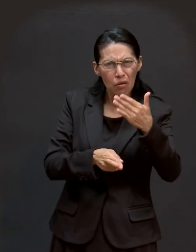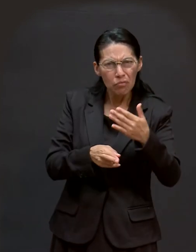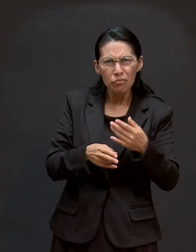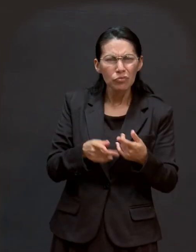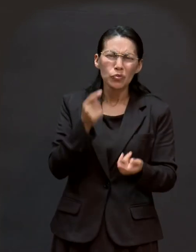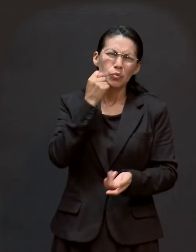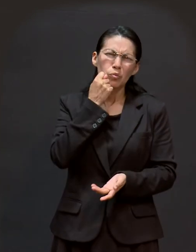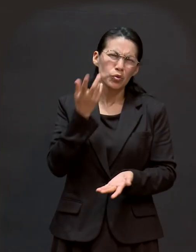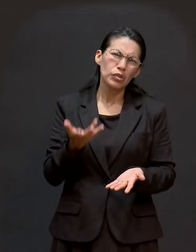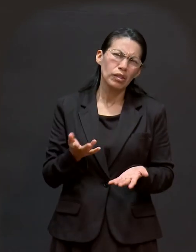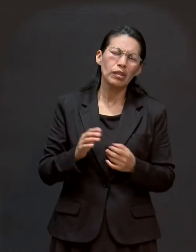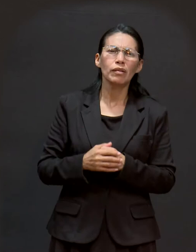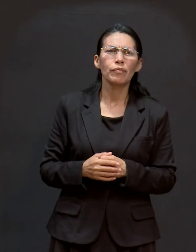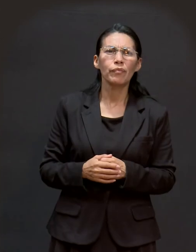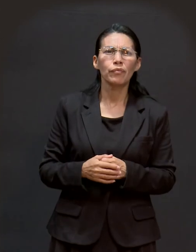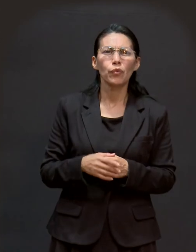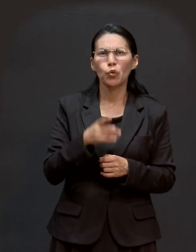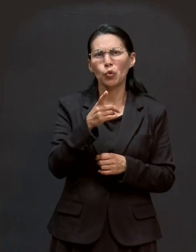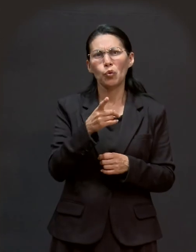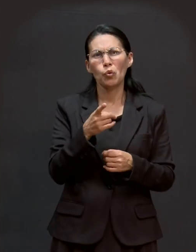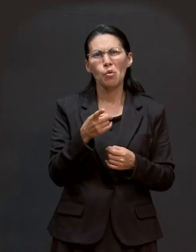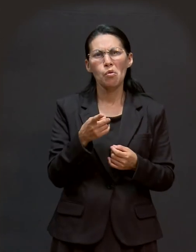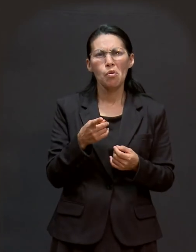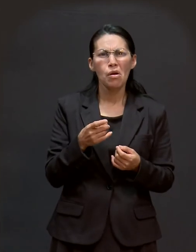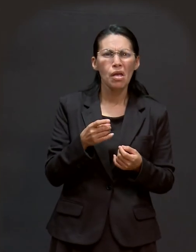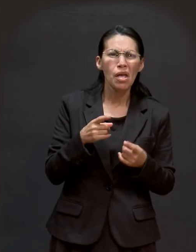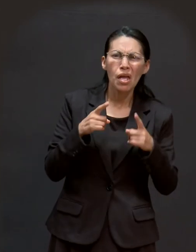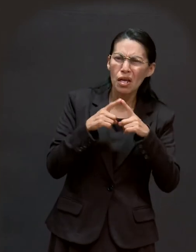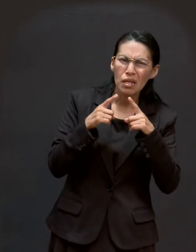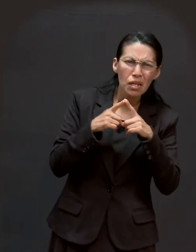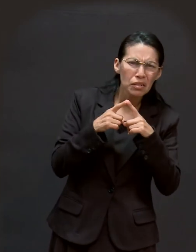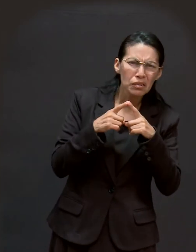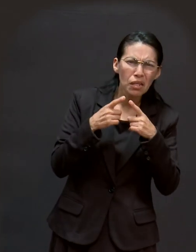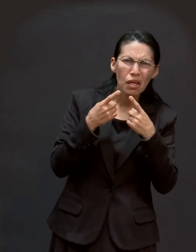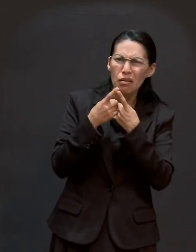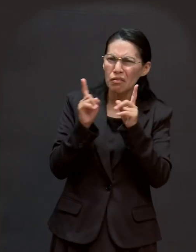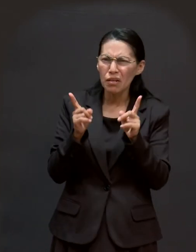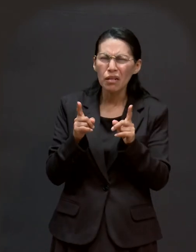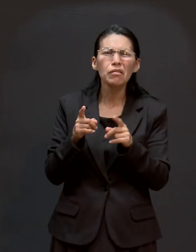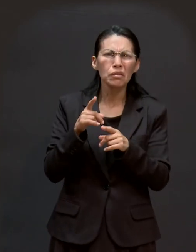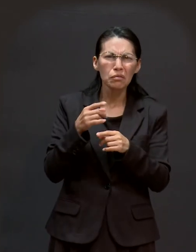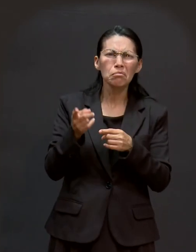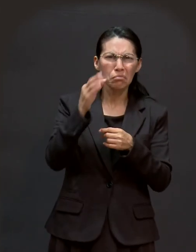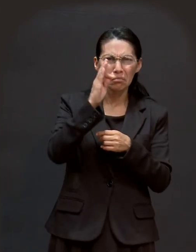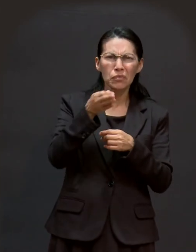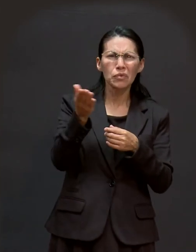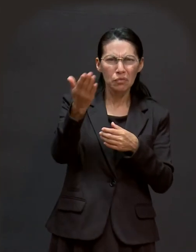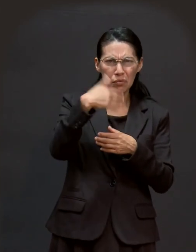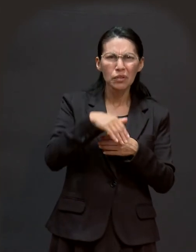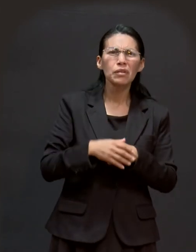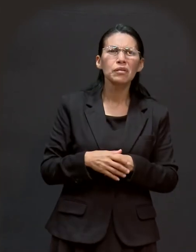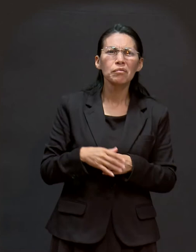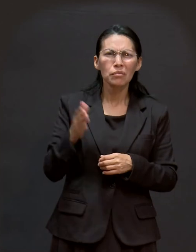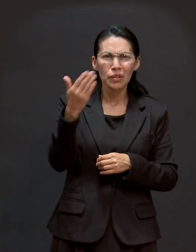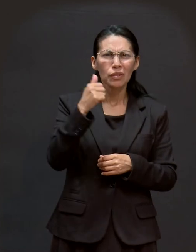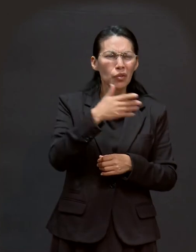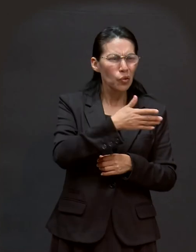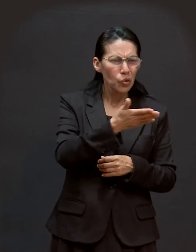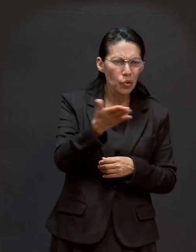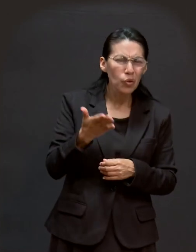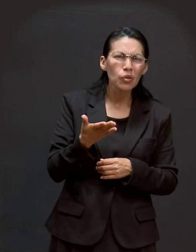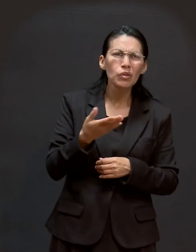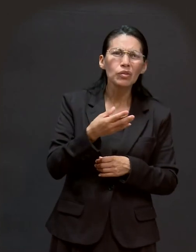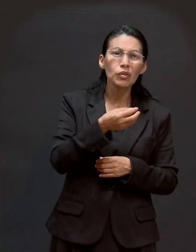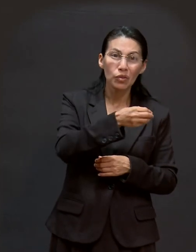es más no importa si tú mismo no tienes alguna preferencia de como acercarte a dios bien con